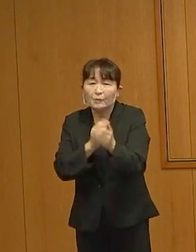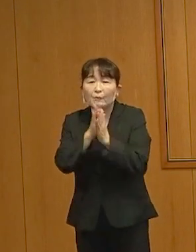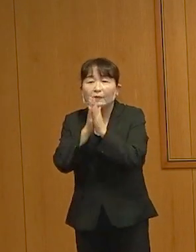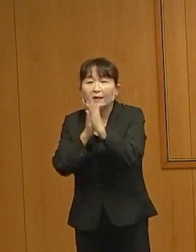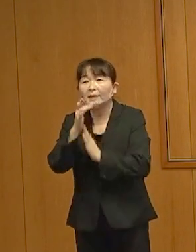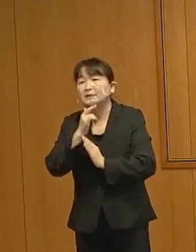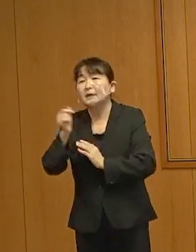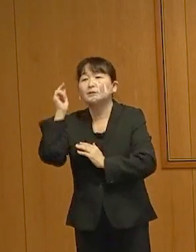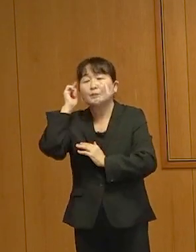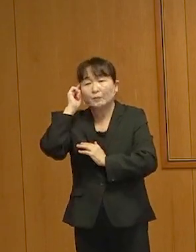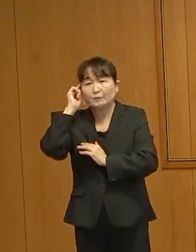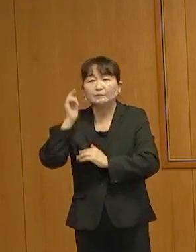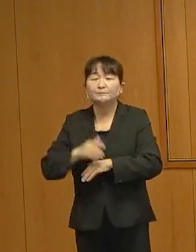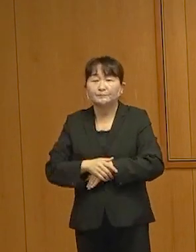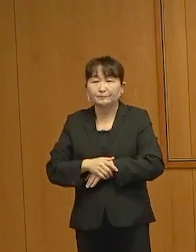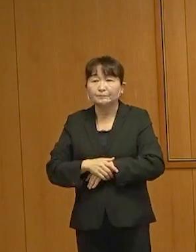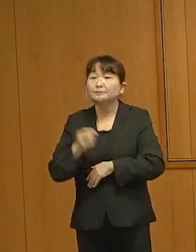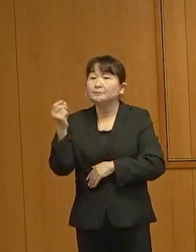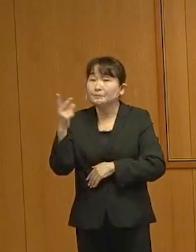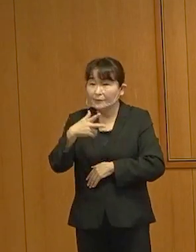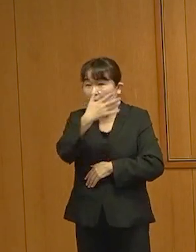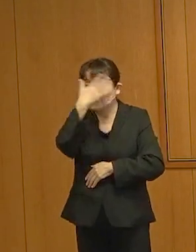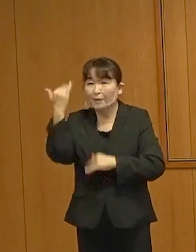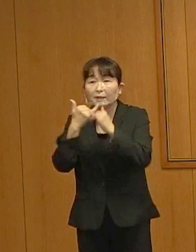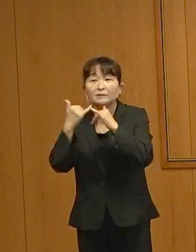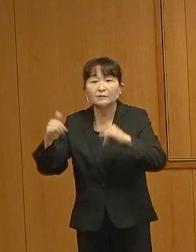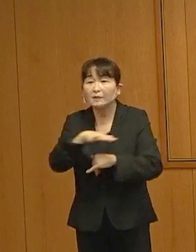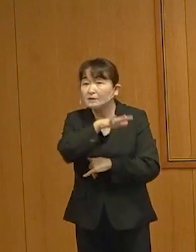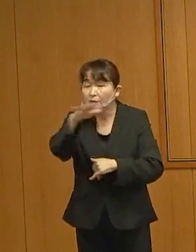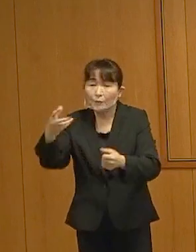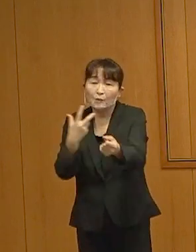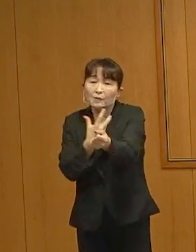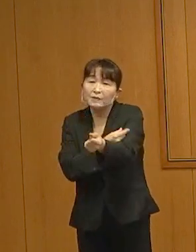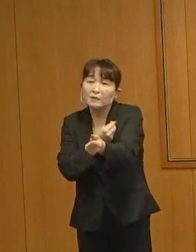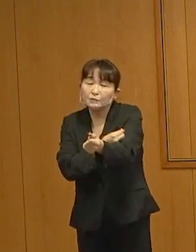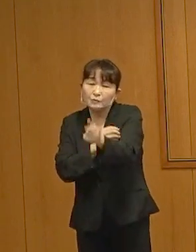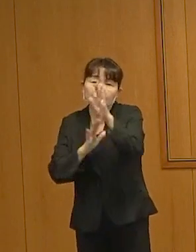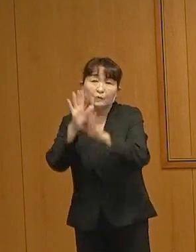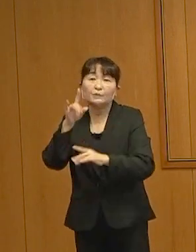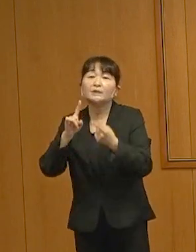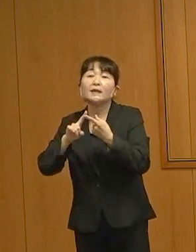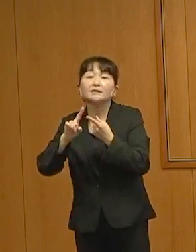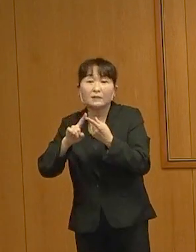思います。また若い世代への接種促進につきましては、